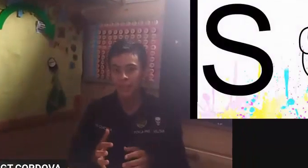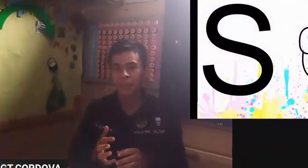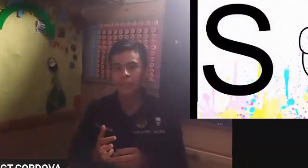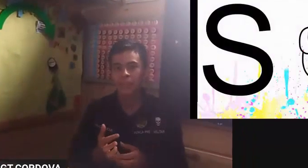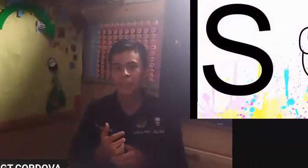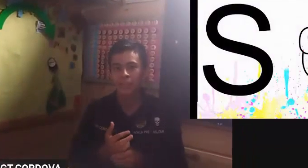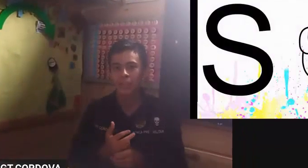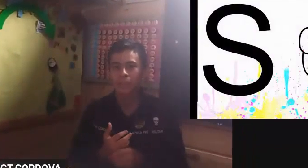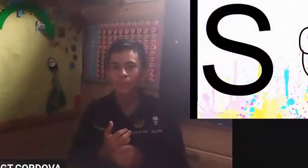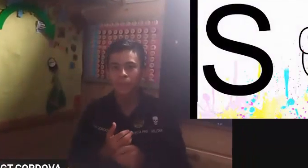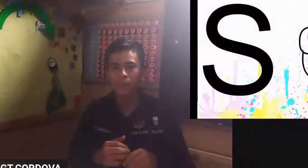muita atenção nisso.